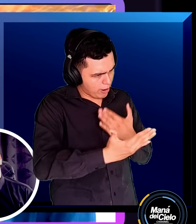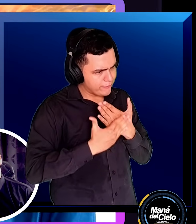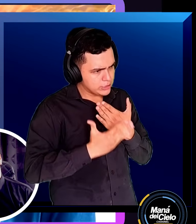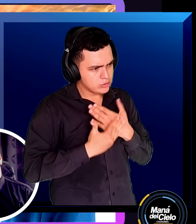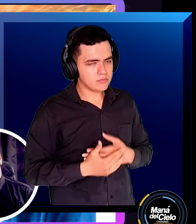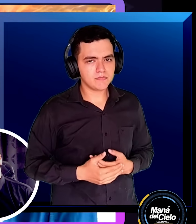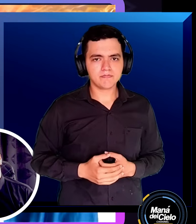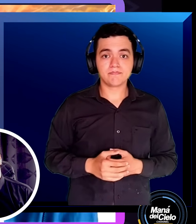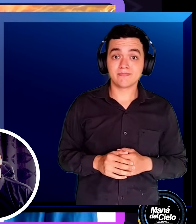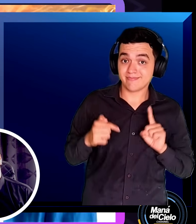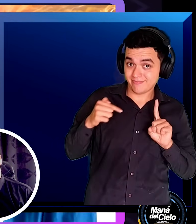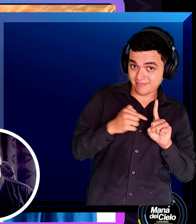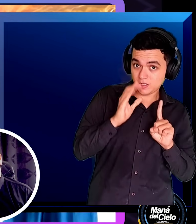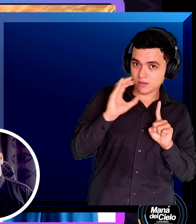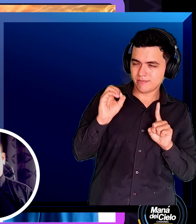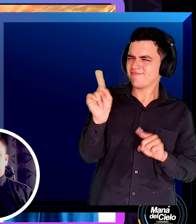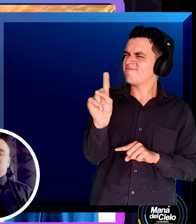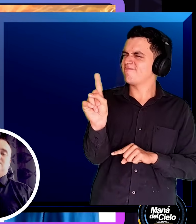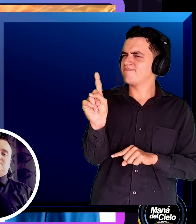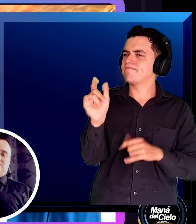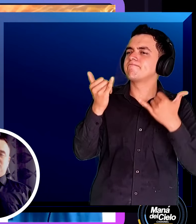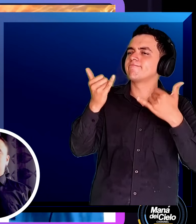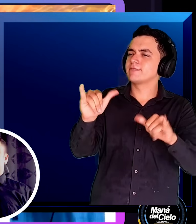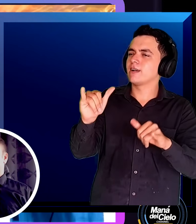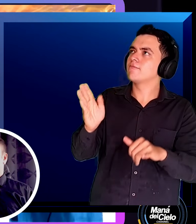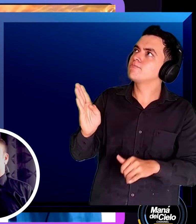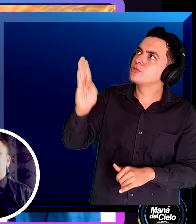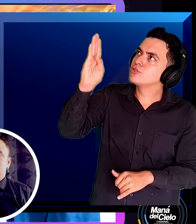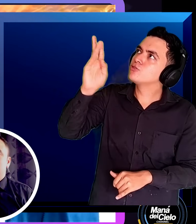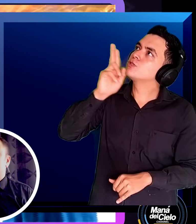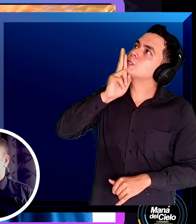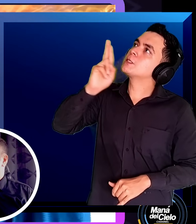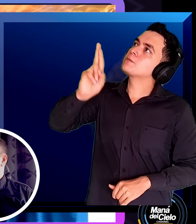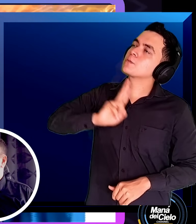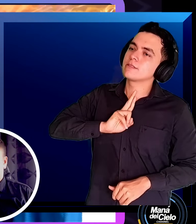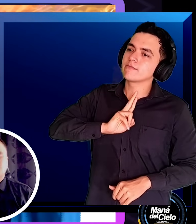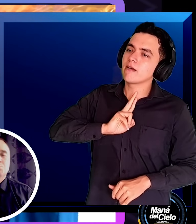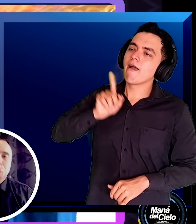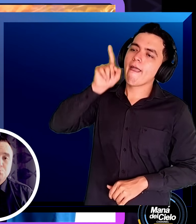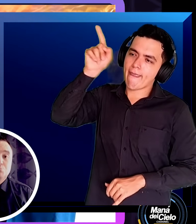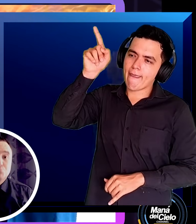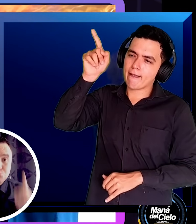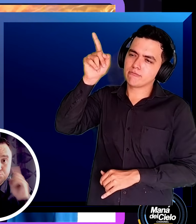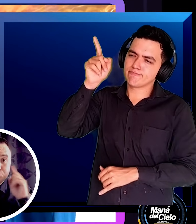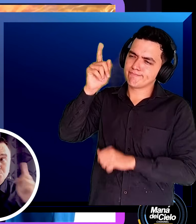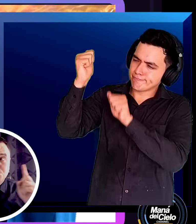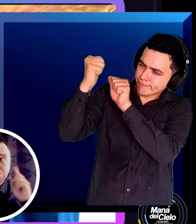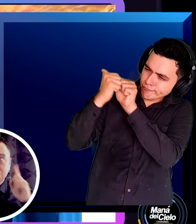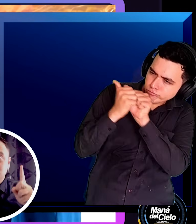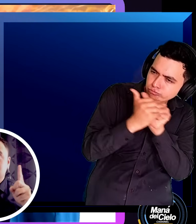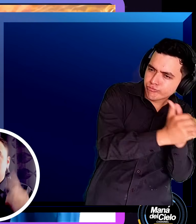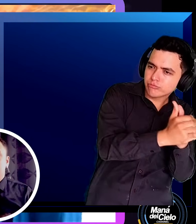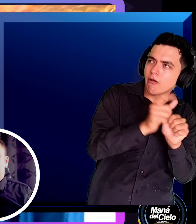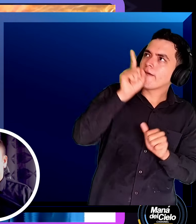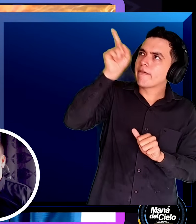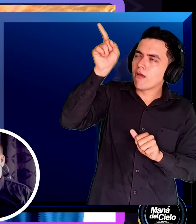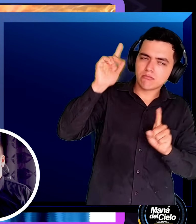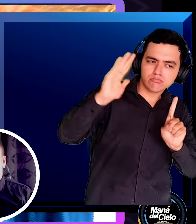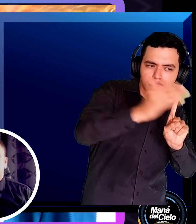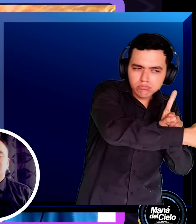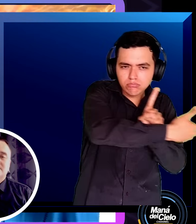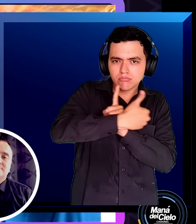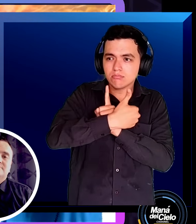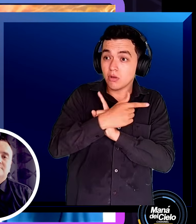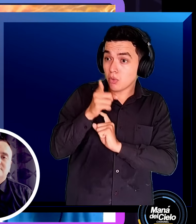si Esdras le hubiese dicho al rey esas palabras, que la mano poderosa de Jehová está con nosotros, iba, y no